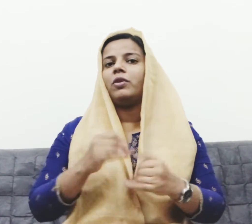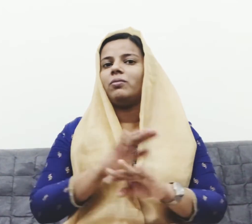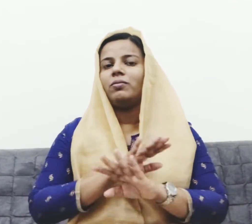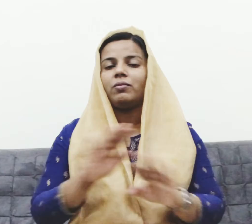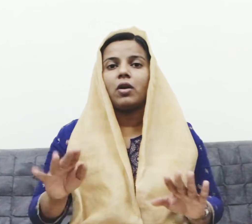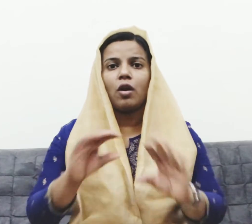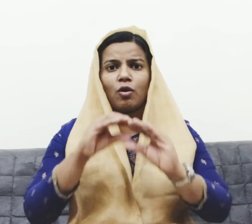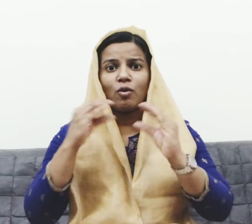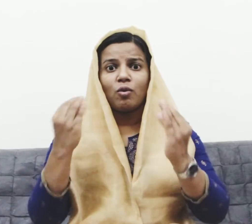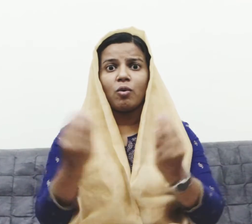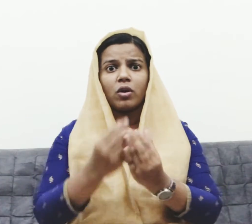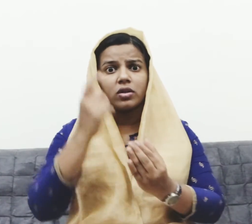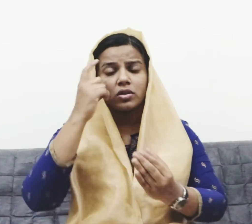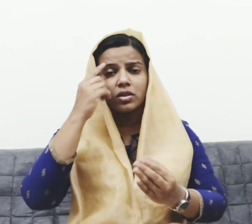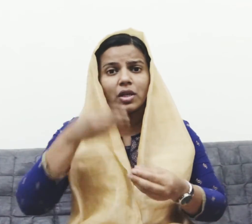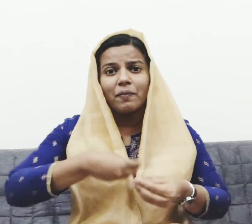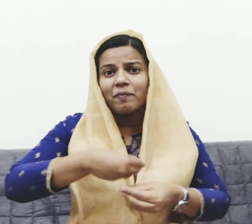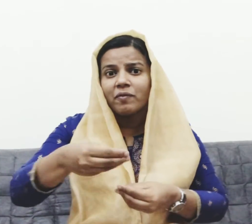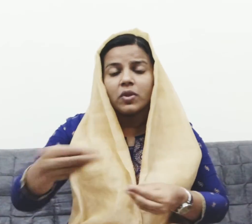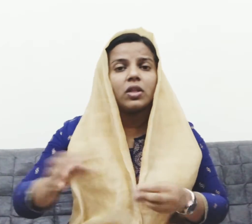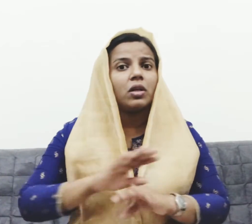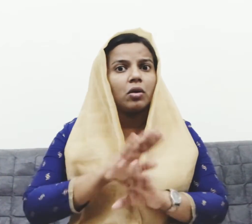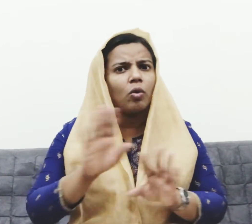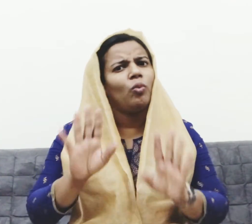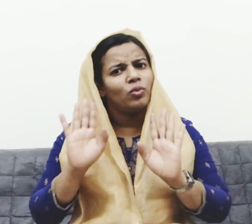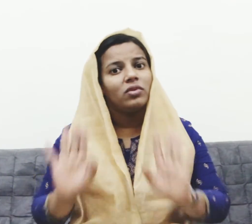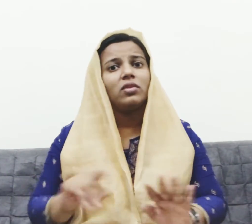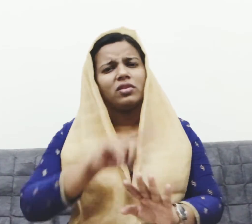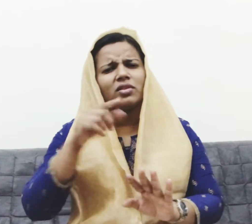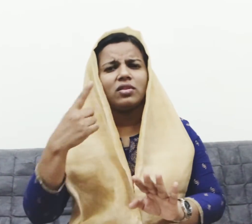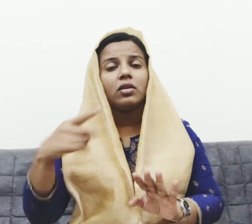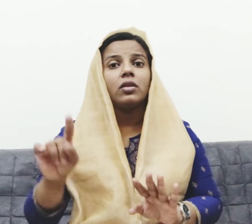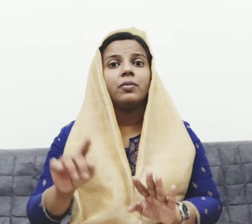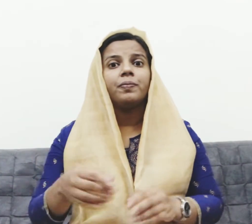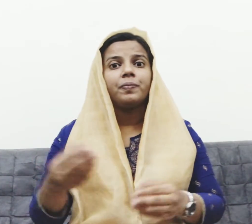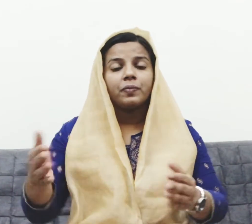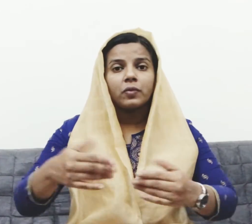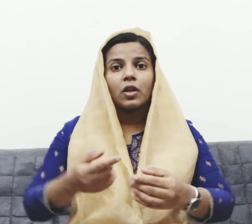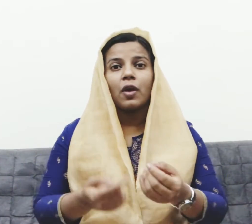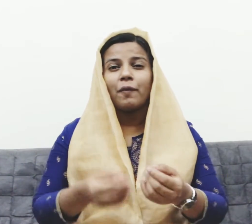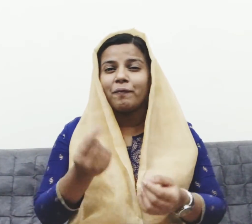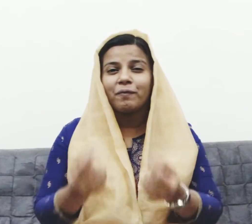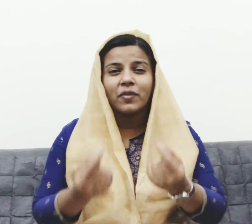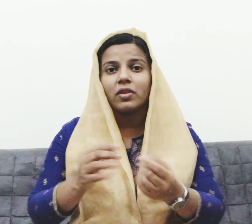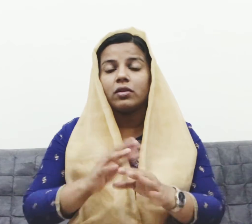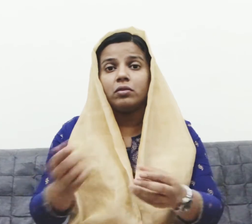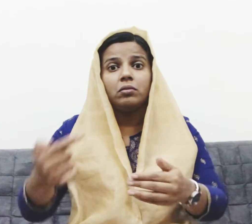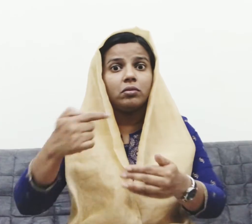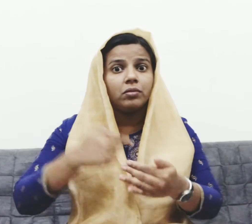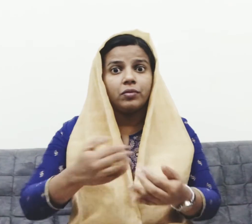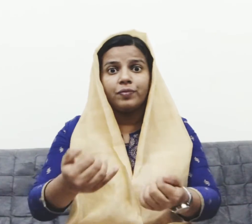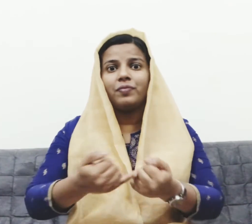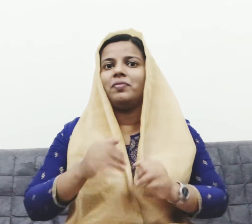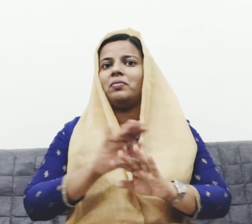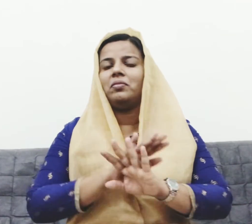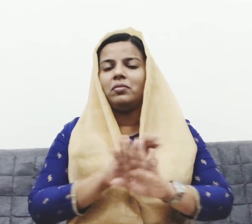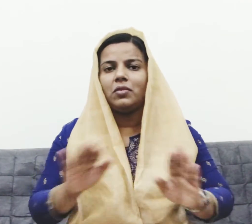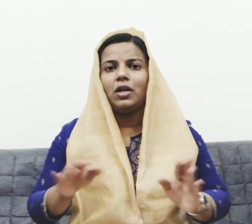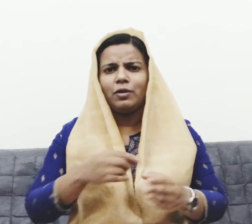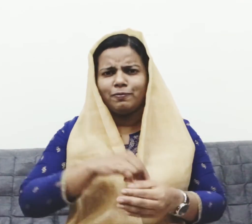പാടില്ല. ലൗകിക ചിന്തകൾ നമ്മുടെ ഉള്ളിൽ വിതയ്ക്കുന്ന പലതും നമുക്ക് ചുറ്റുപാടുകളിൽ ഉണ്ടാകാം. ഈ സീഡുകളൊന്നും നമ്മുടെ അകത്ത് കയറാൻ പാടില്ല. അതൊക്കെ നമ്മൾ